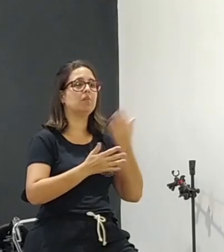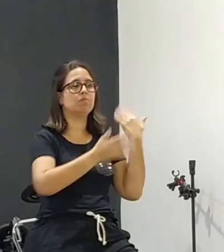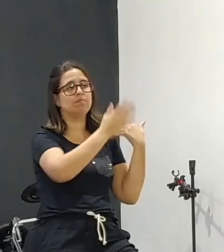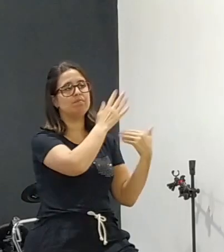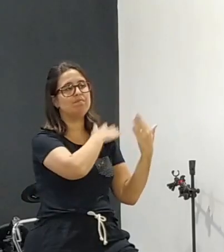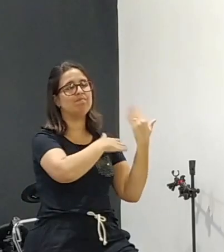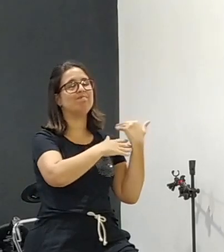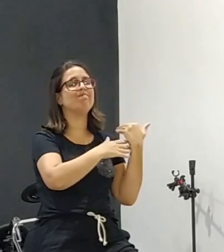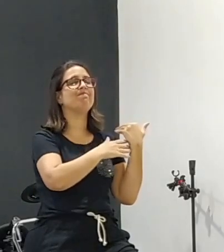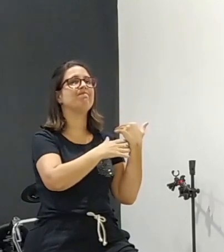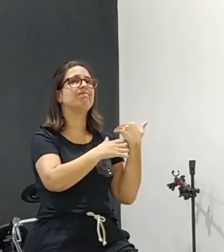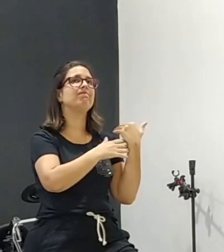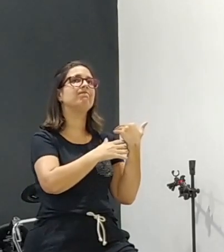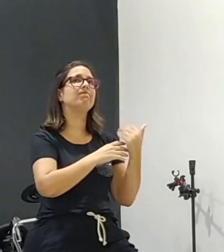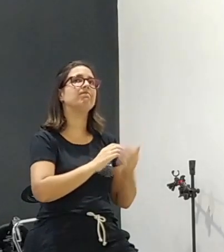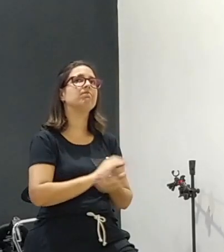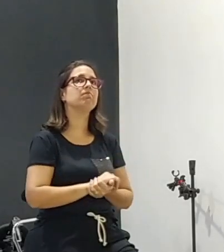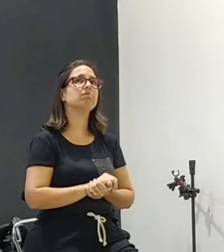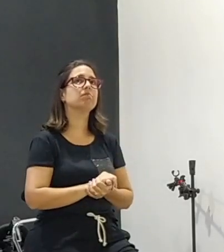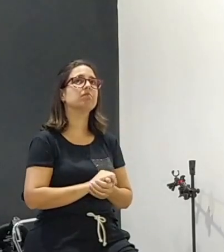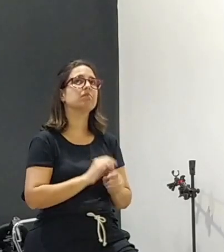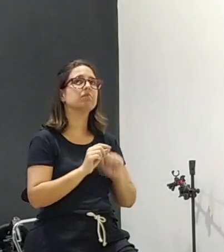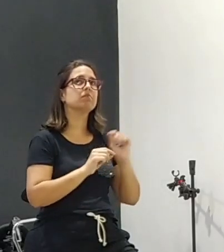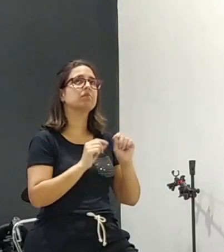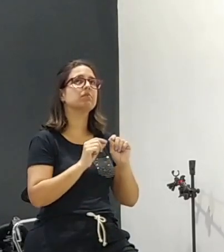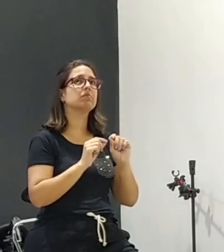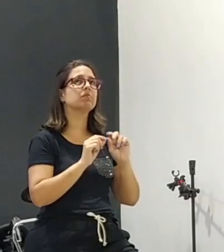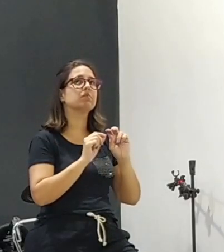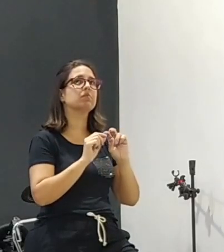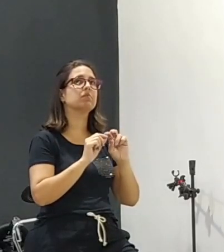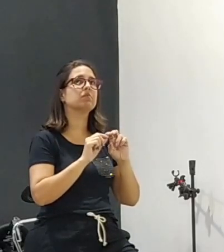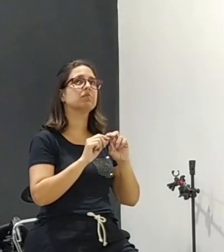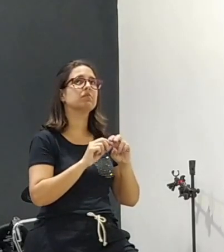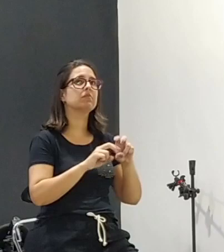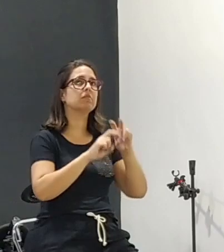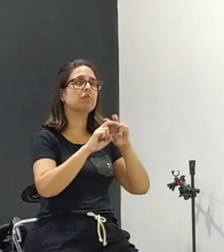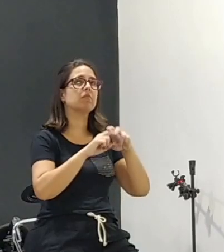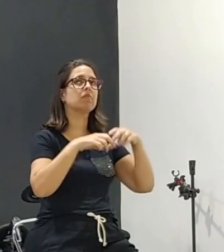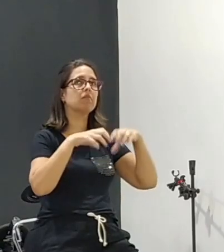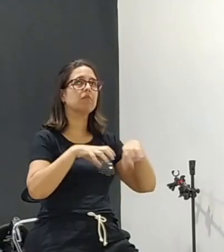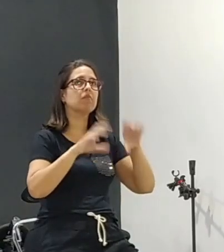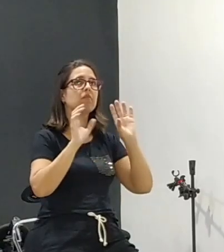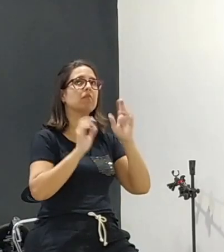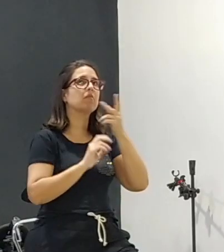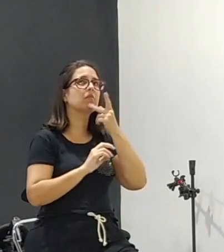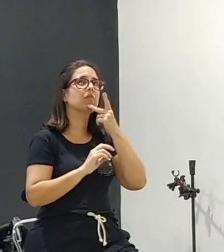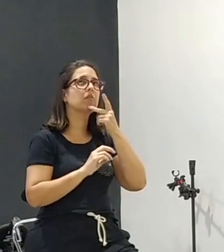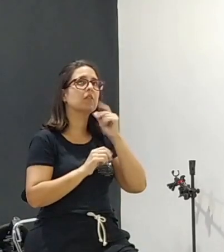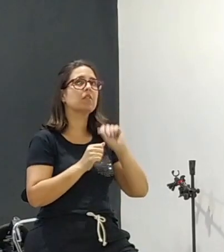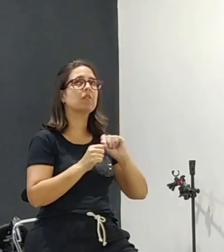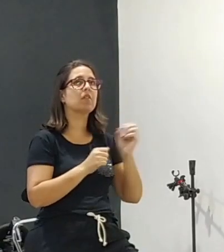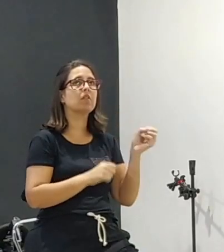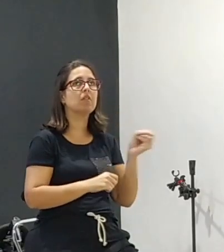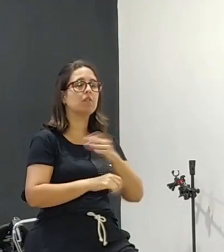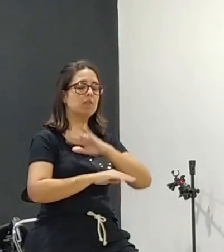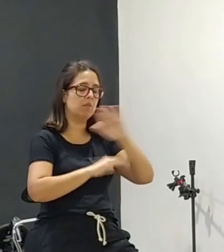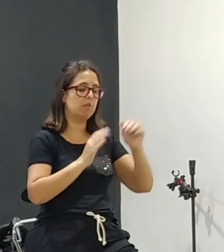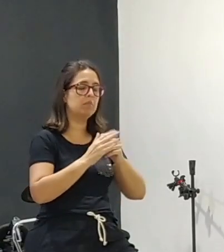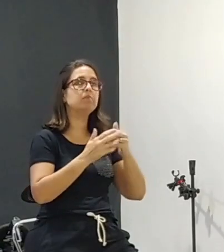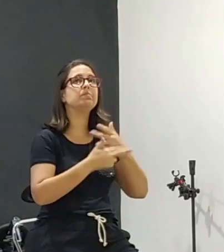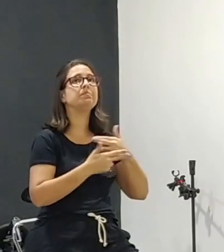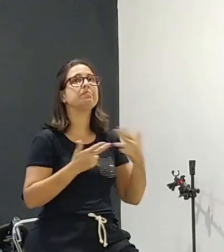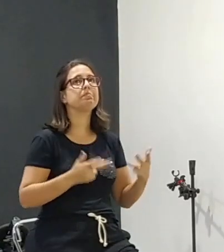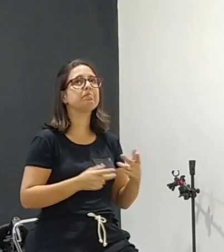são passadas. E o que estava sentado sobre o trono disse: eis que faço nova todas as